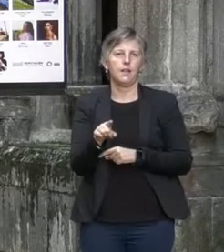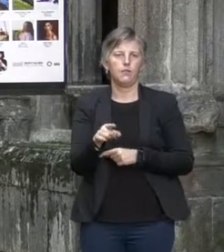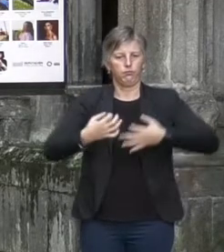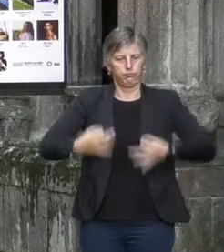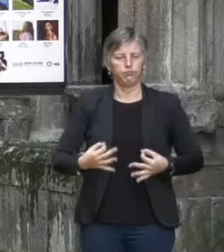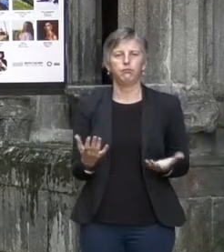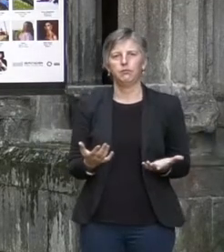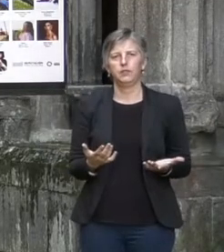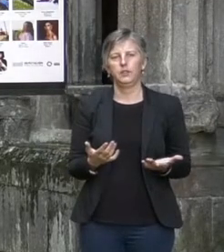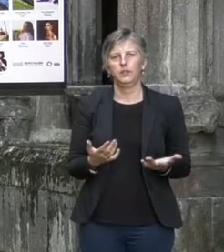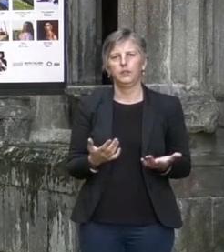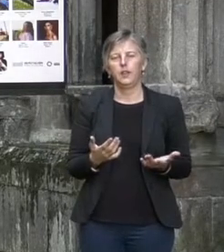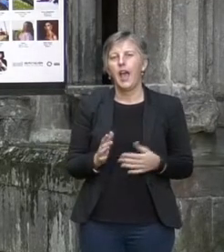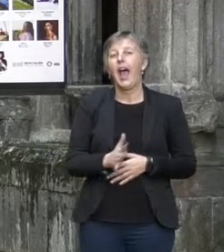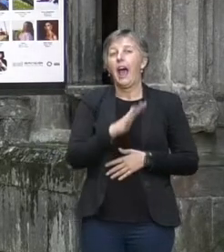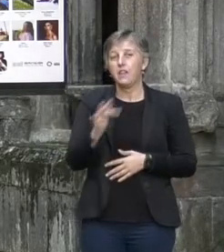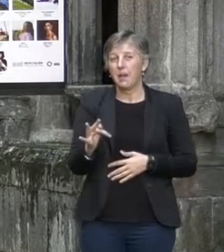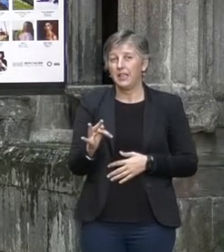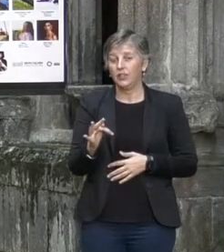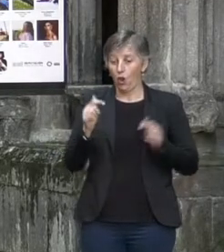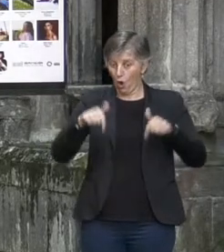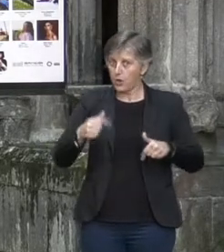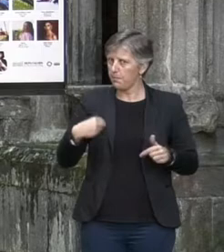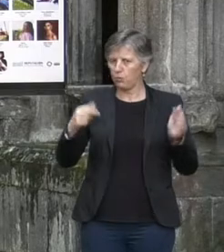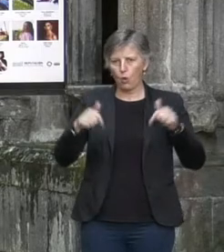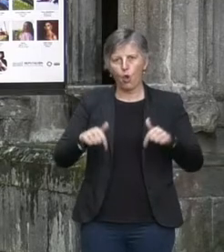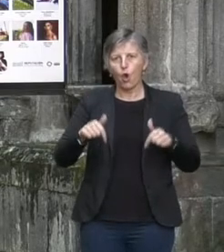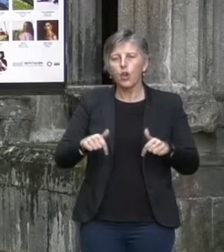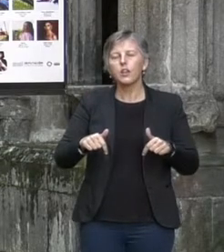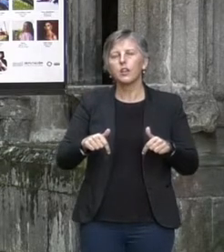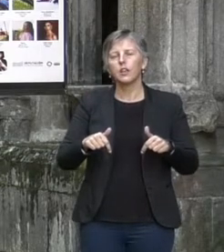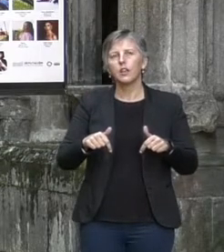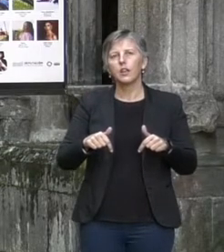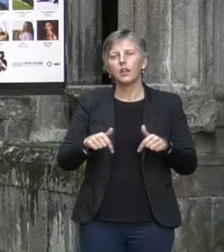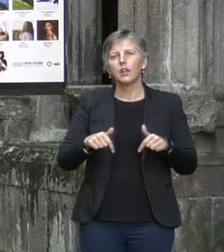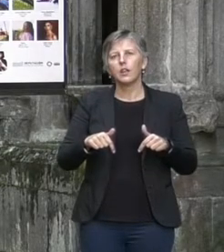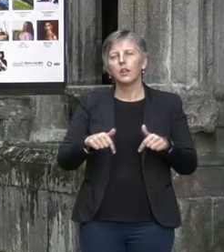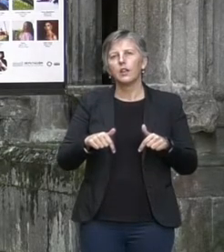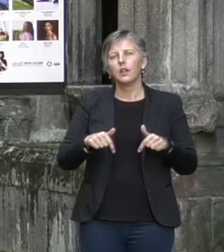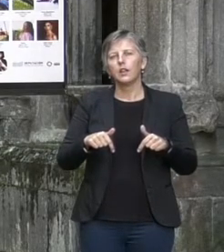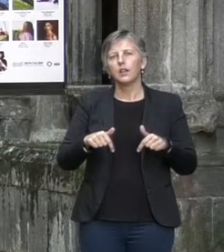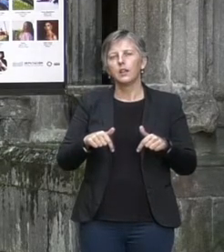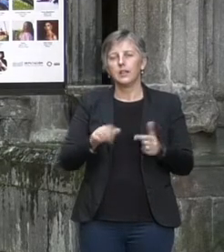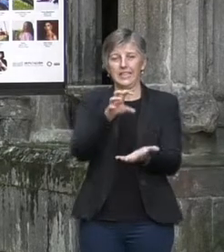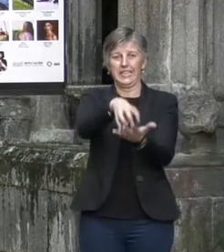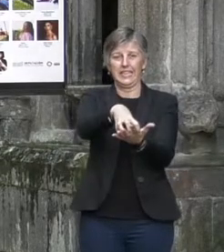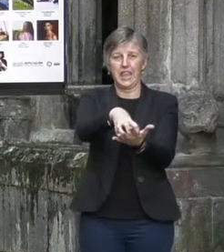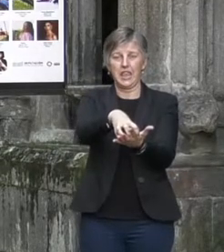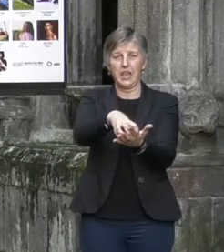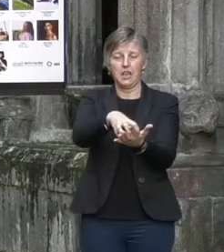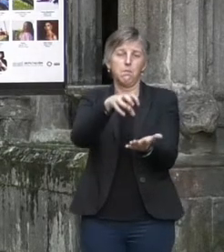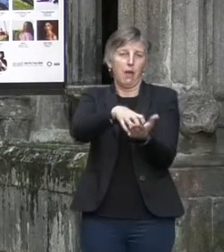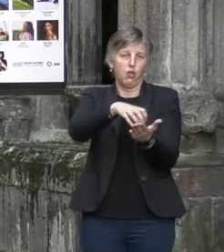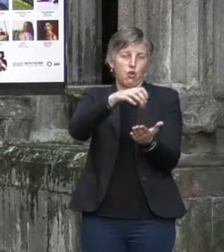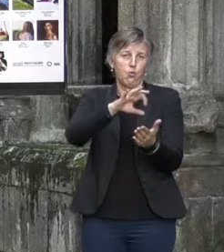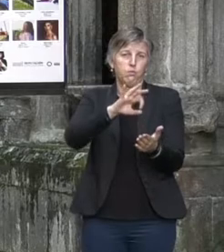decente. Ademais, hoxe mesmo se iluminará tanto a sede de O Pazo